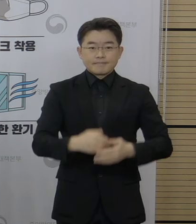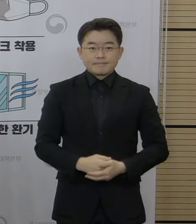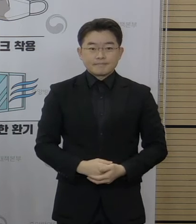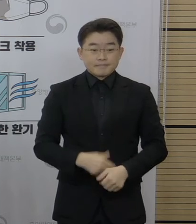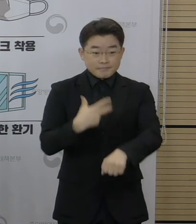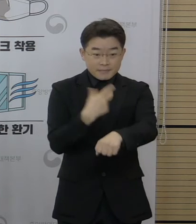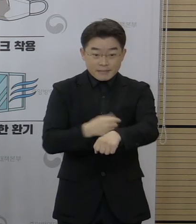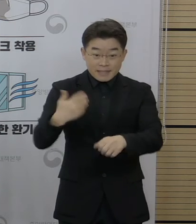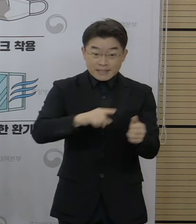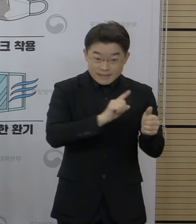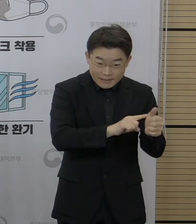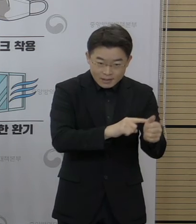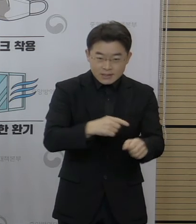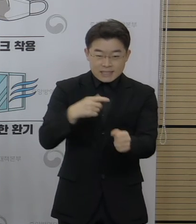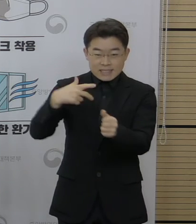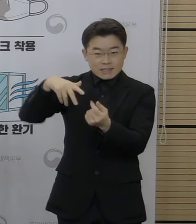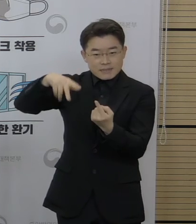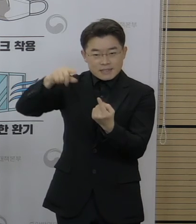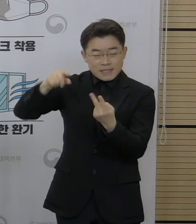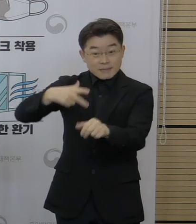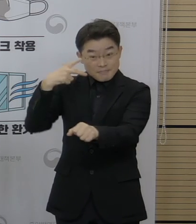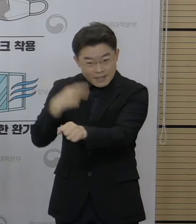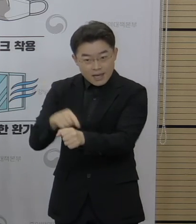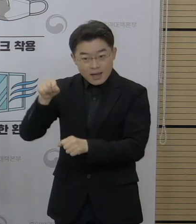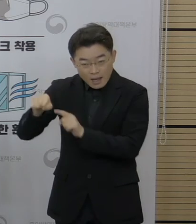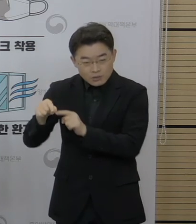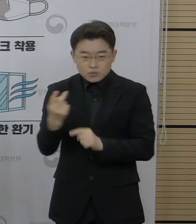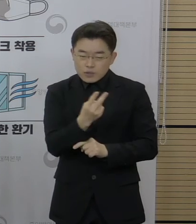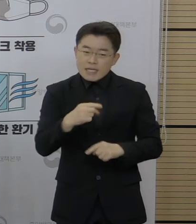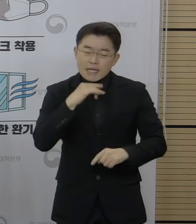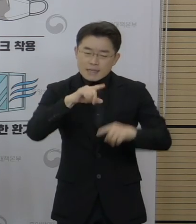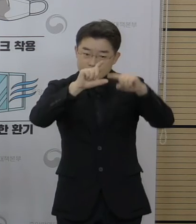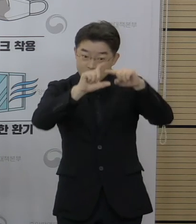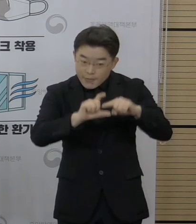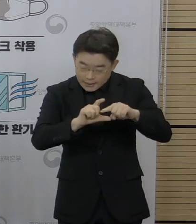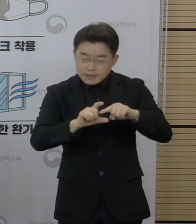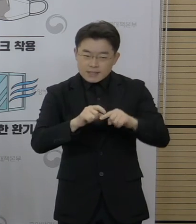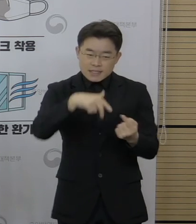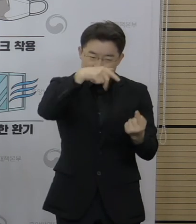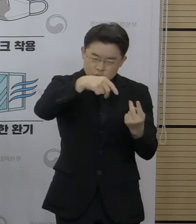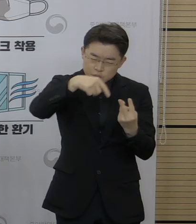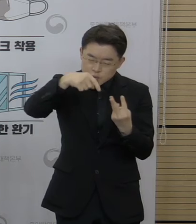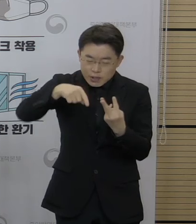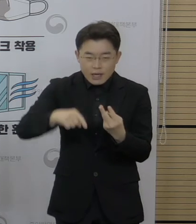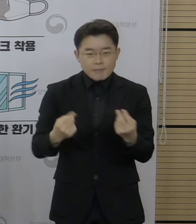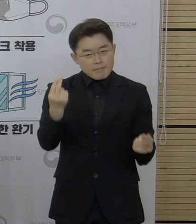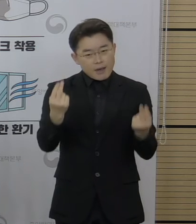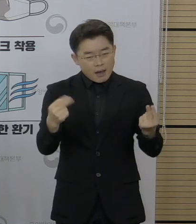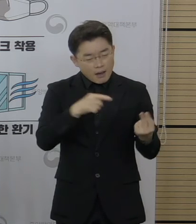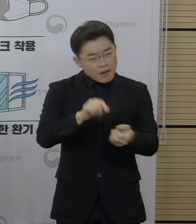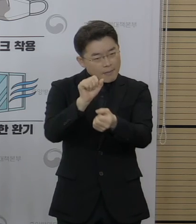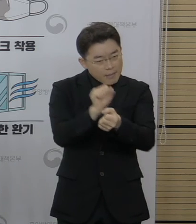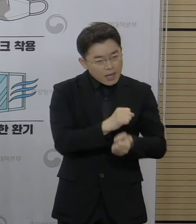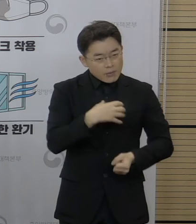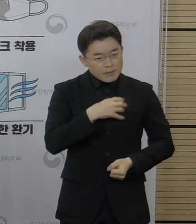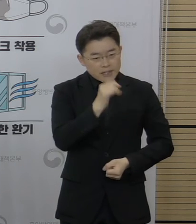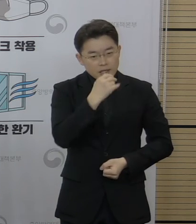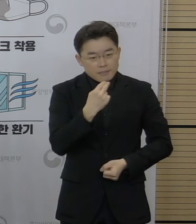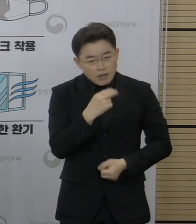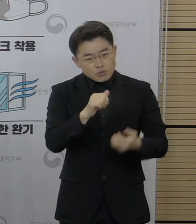위 접종 군과 완전 접종 군을 연령을 표준화하여 주차 별로 감염 또 위 중증